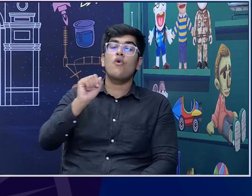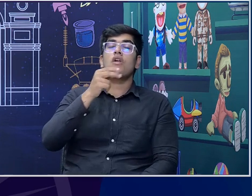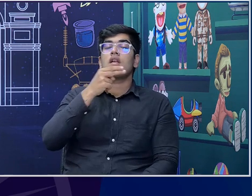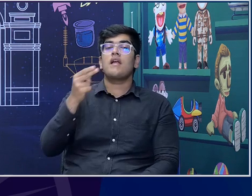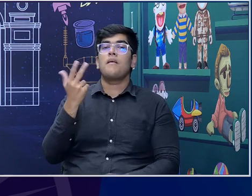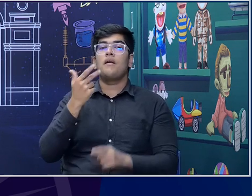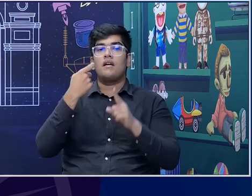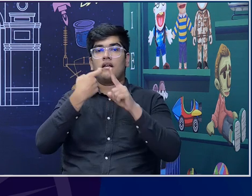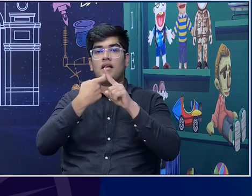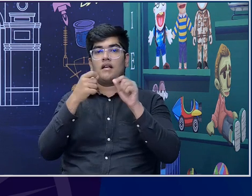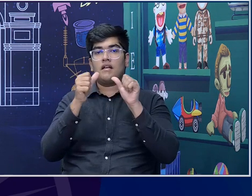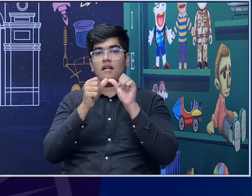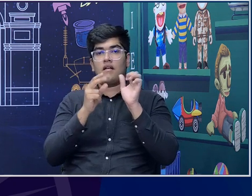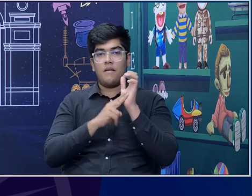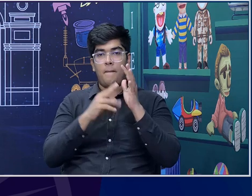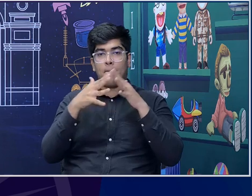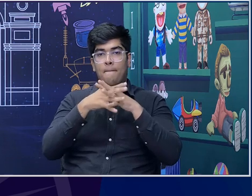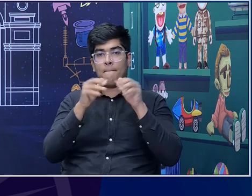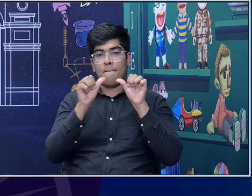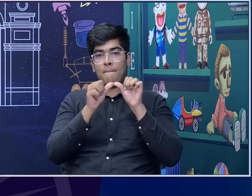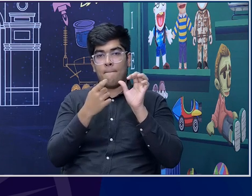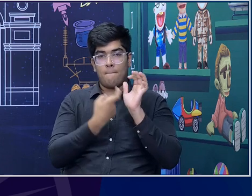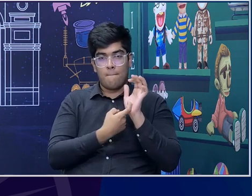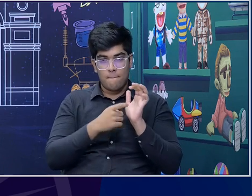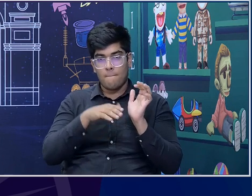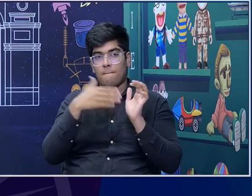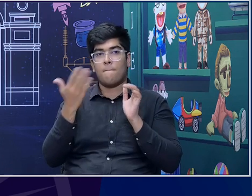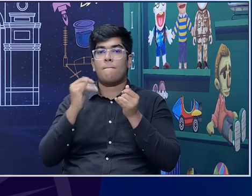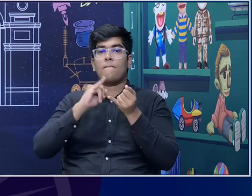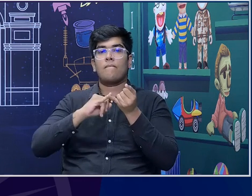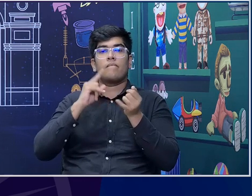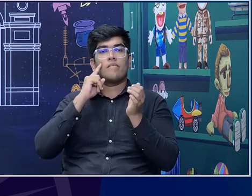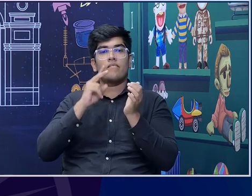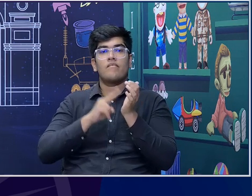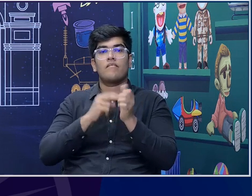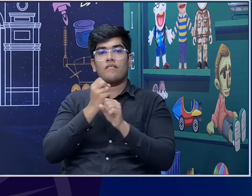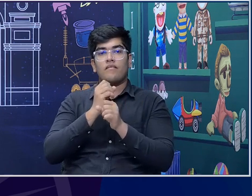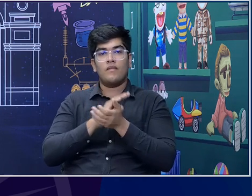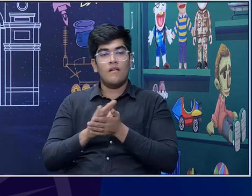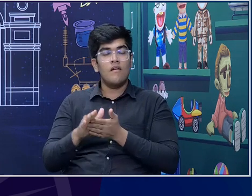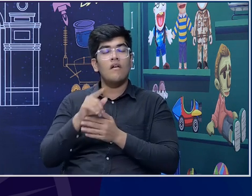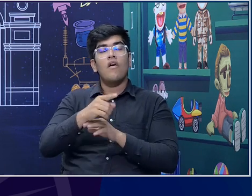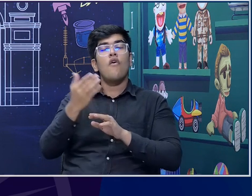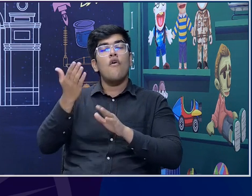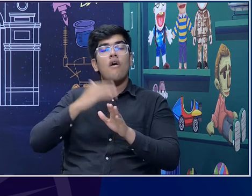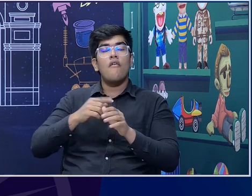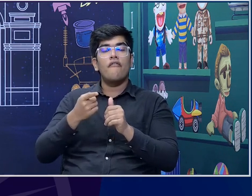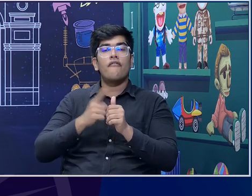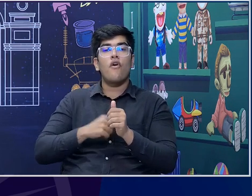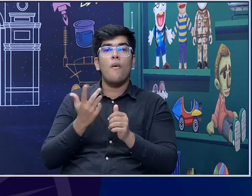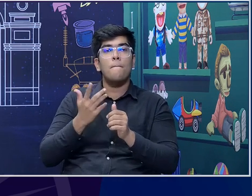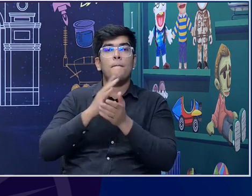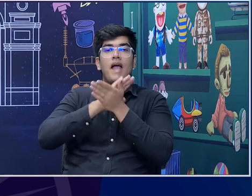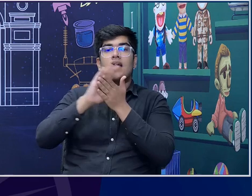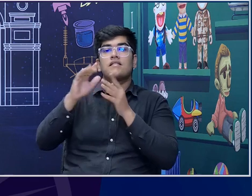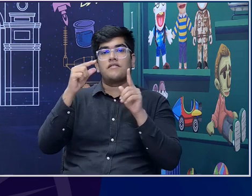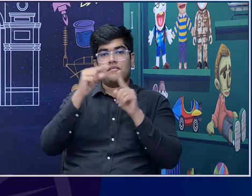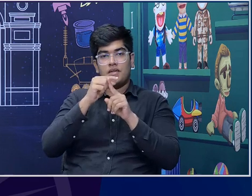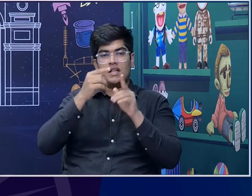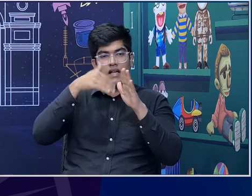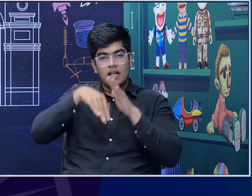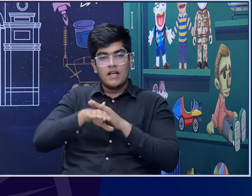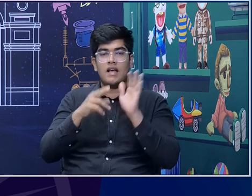कवर सिंग वो हिमाचल प्रदेश के नेरवा गाओं के रहने वाले हैं और उनकी जो उम्र है